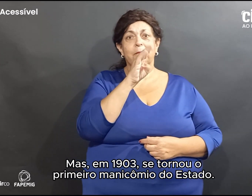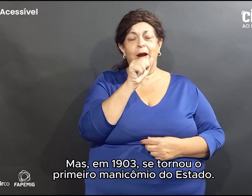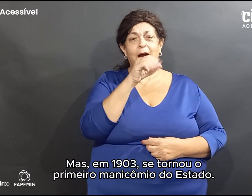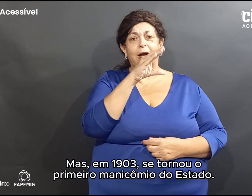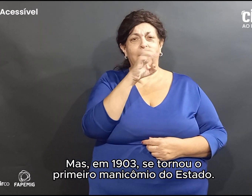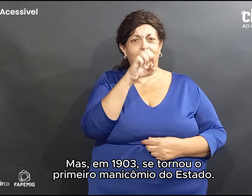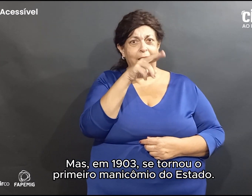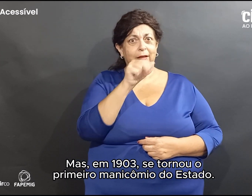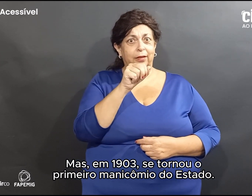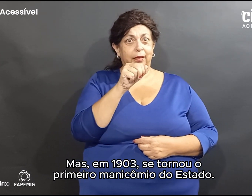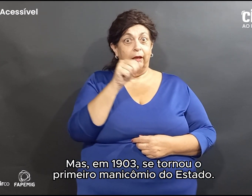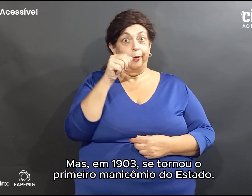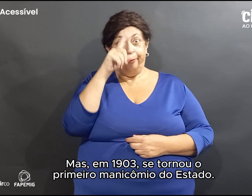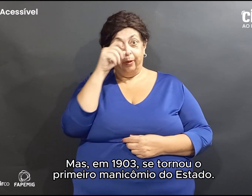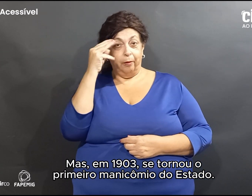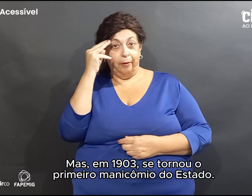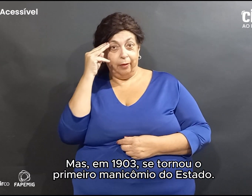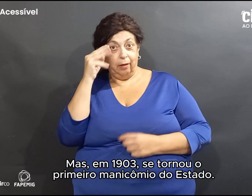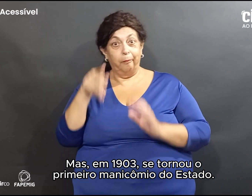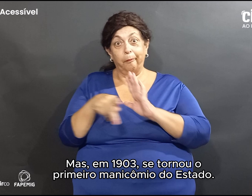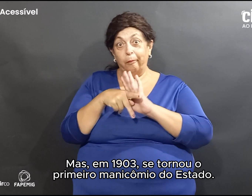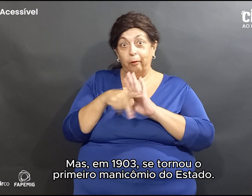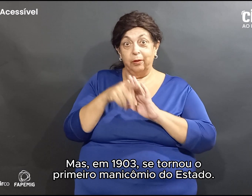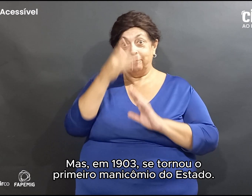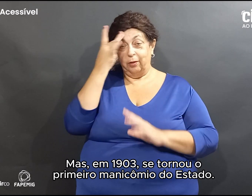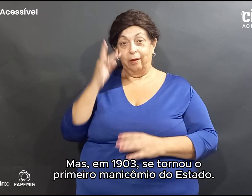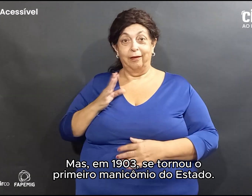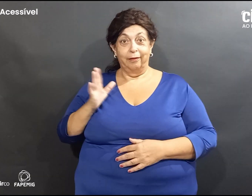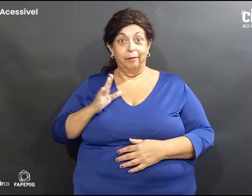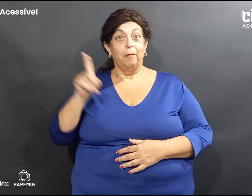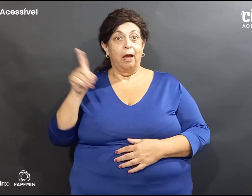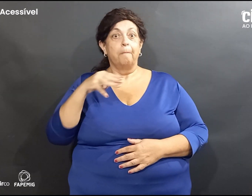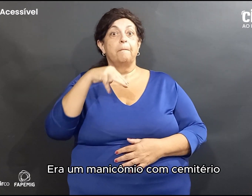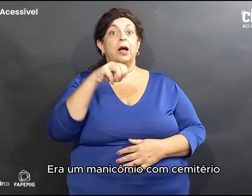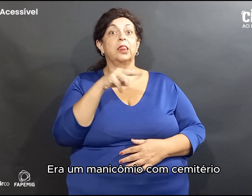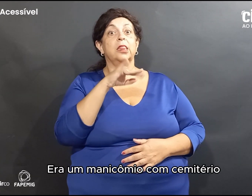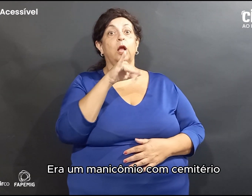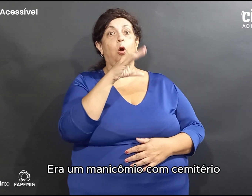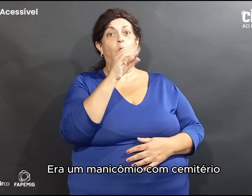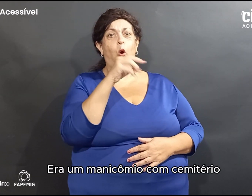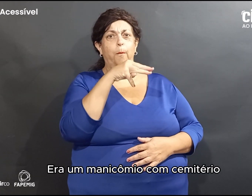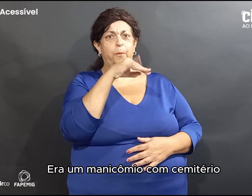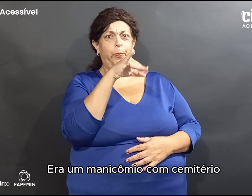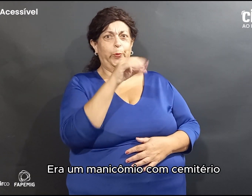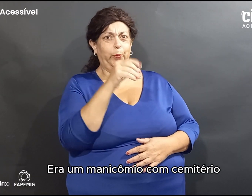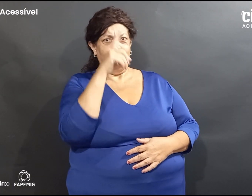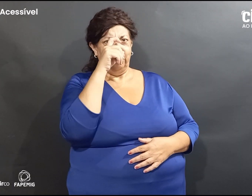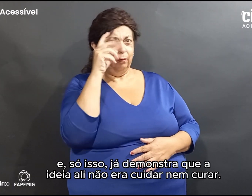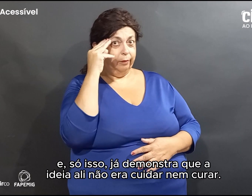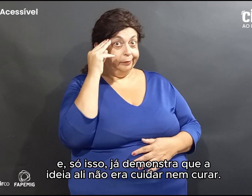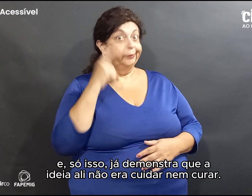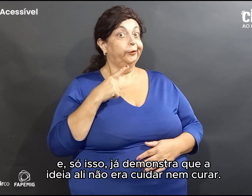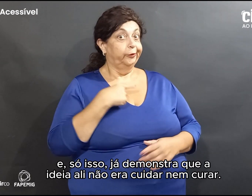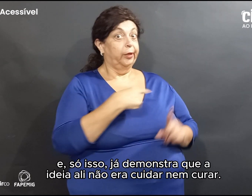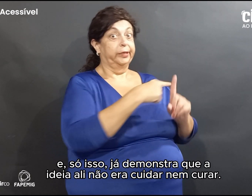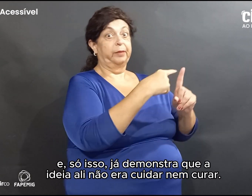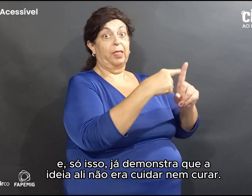em 1903, se tornou o primeiro manicômio do estado. Era um manicômio com cemitério, e só isso já demonstra que a